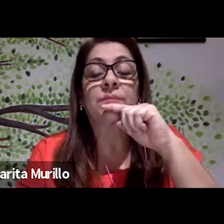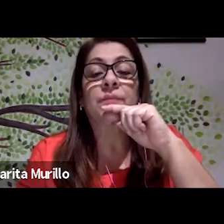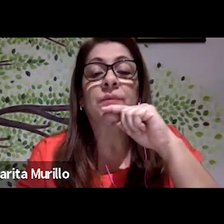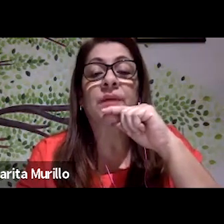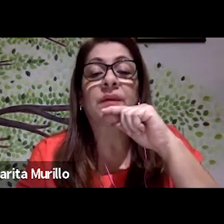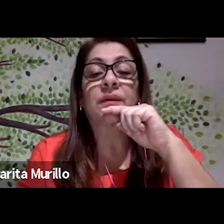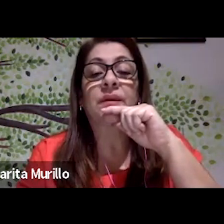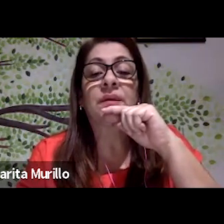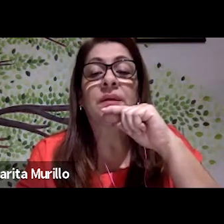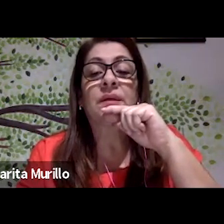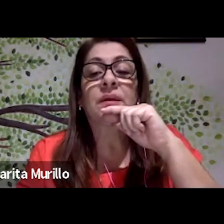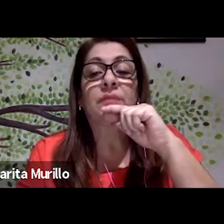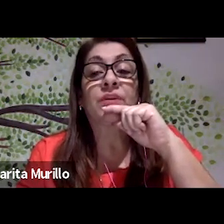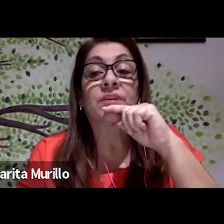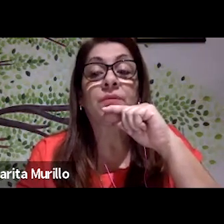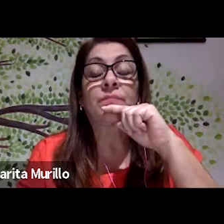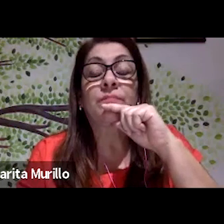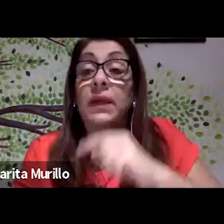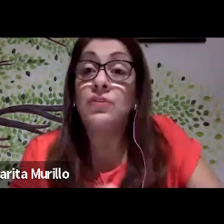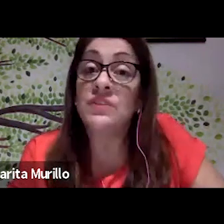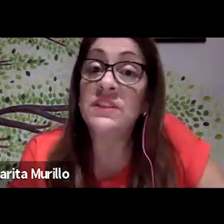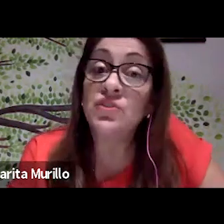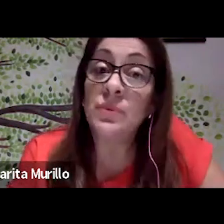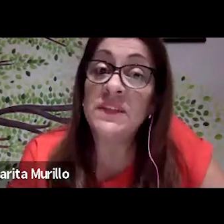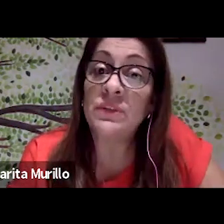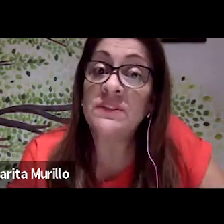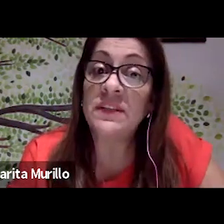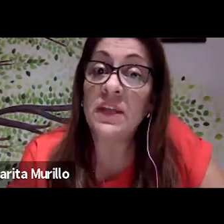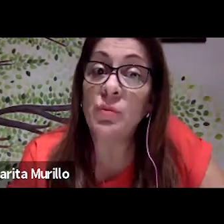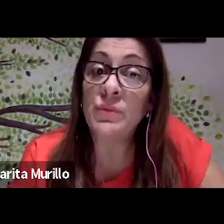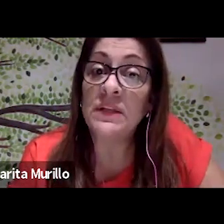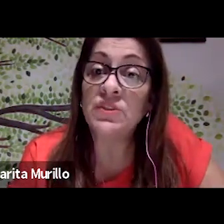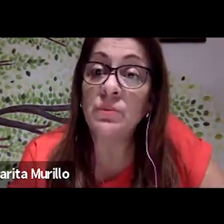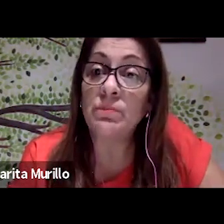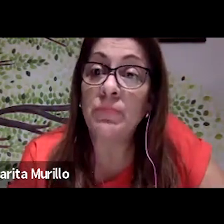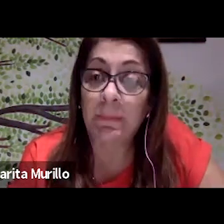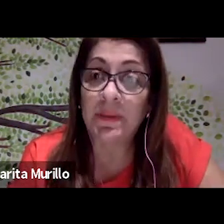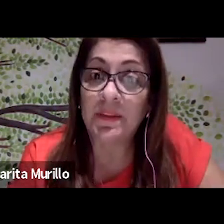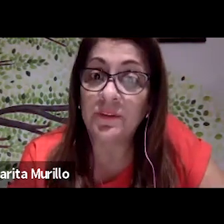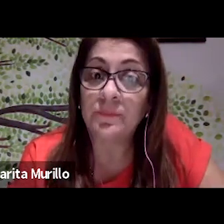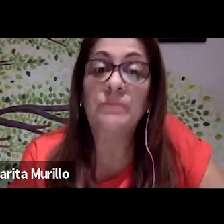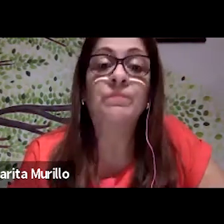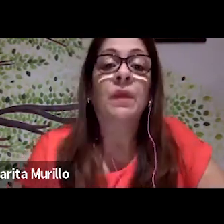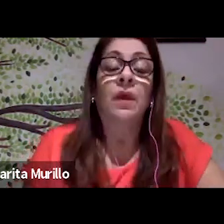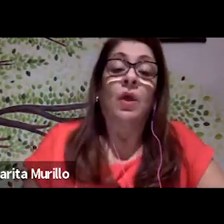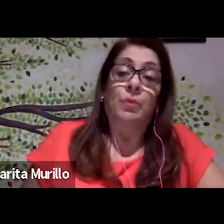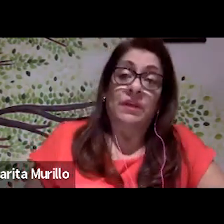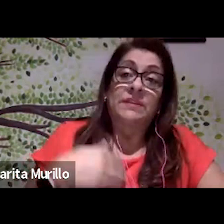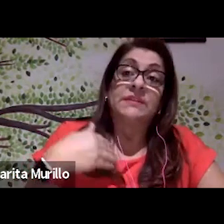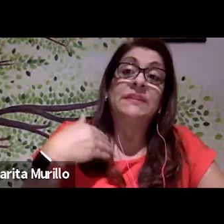asertivos Okay es fuerte no entonces Esto va a ser una estrategia de comunicación para aprender